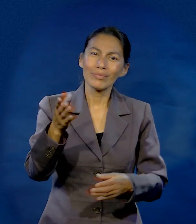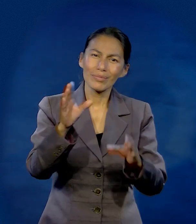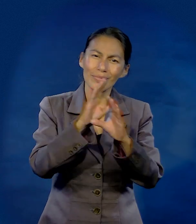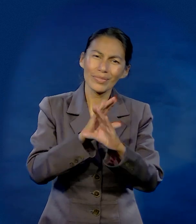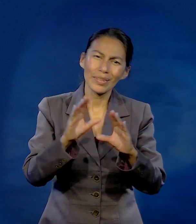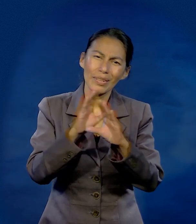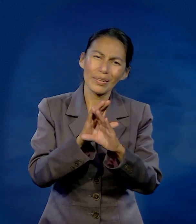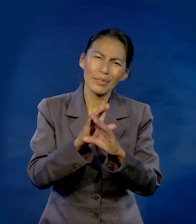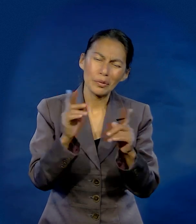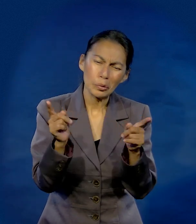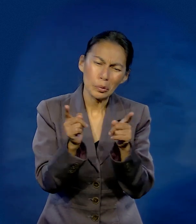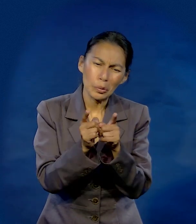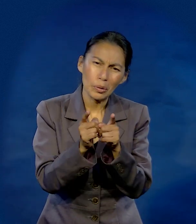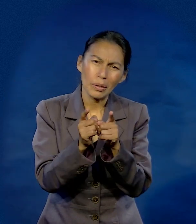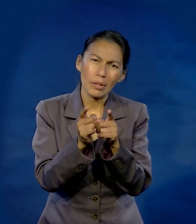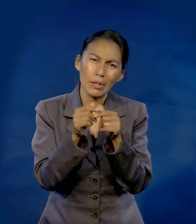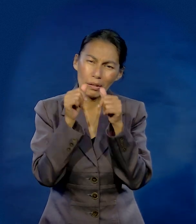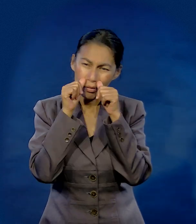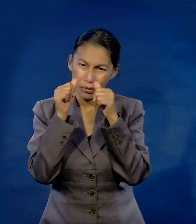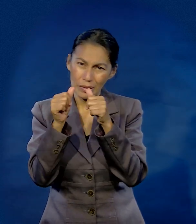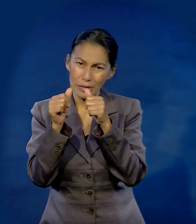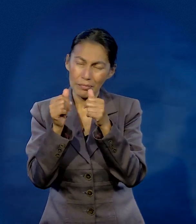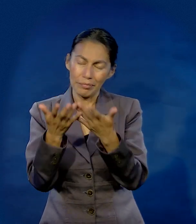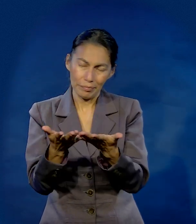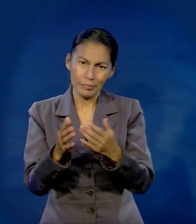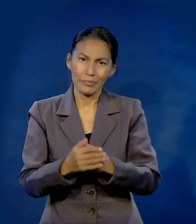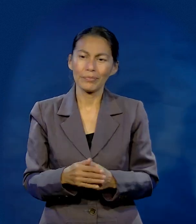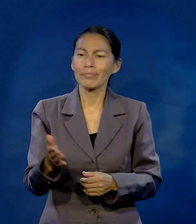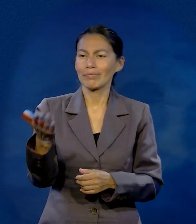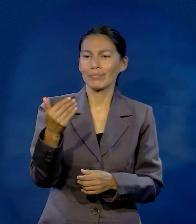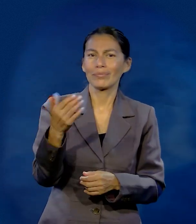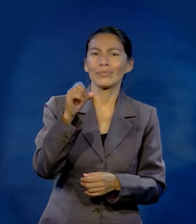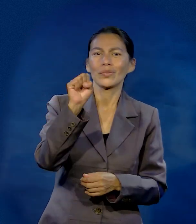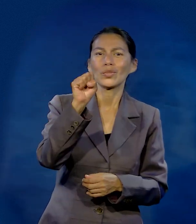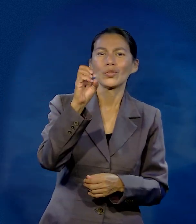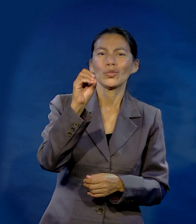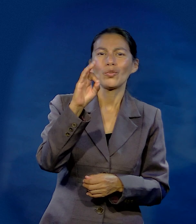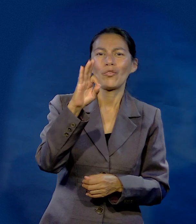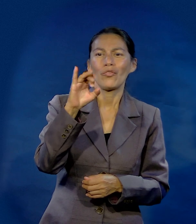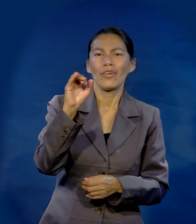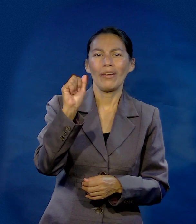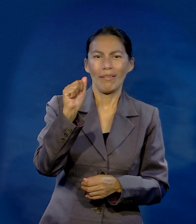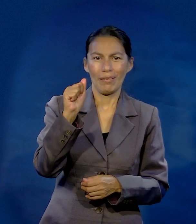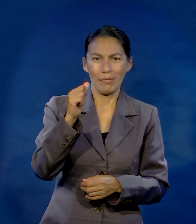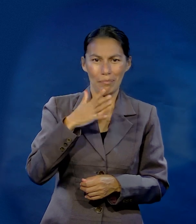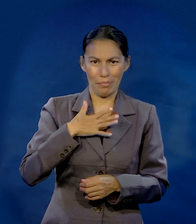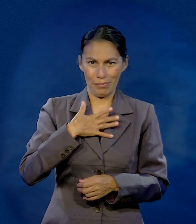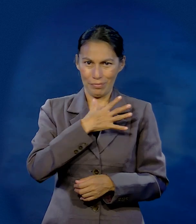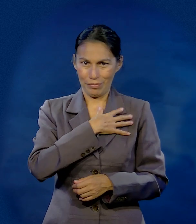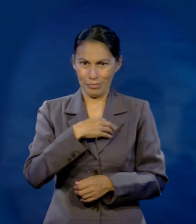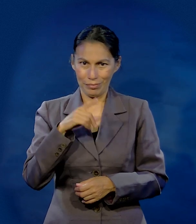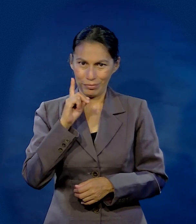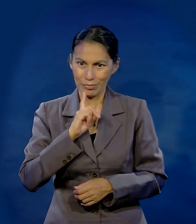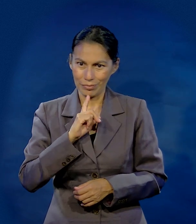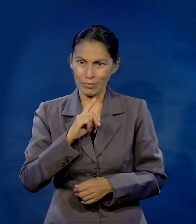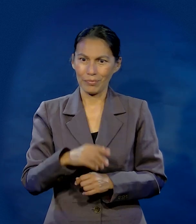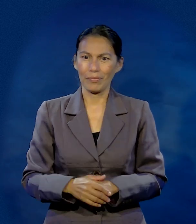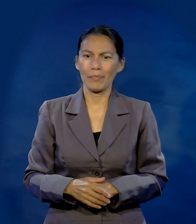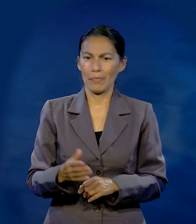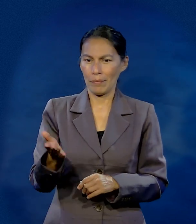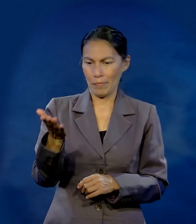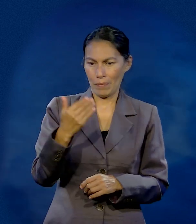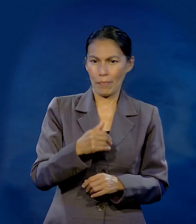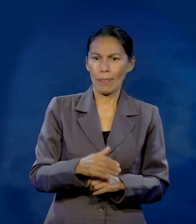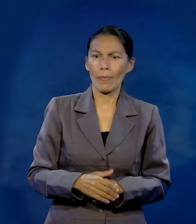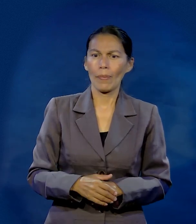y esos momentos están marcados por las decisiones que usted toma todos los días yo no